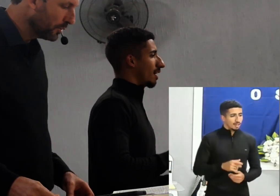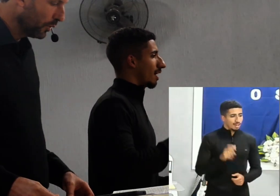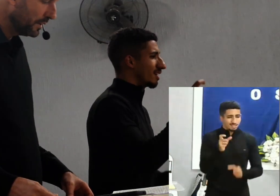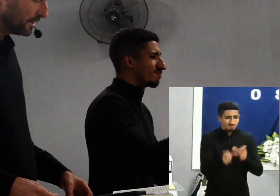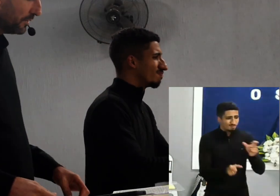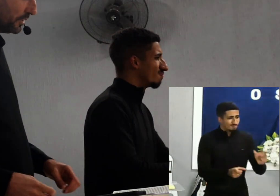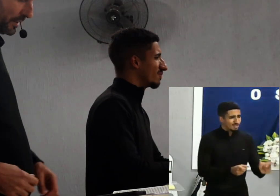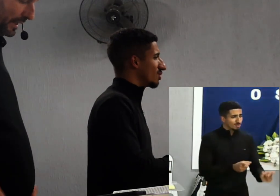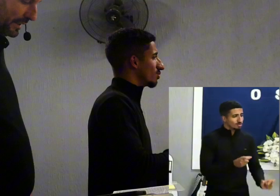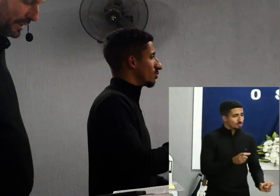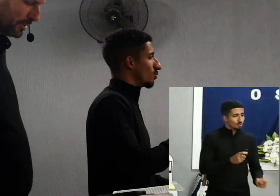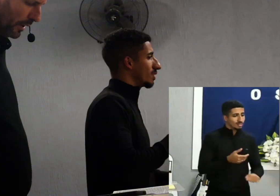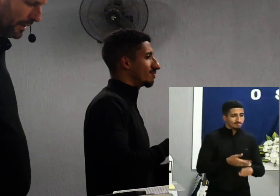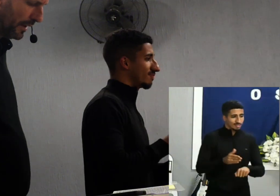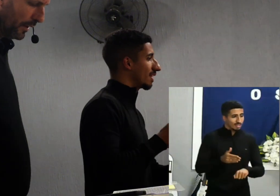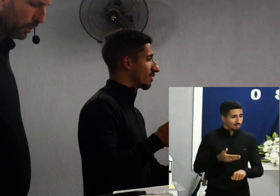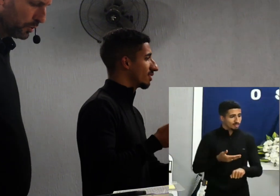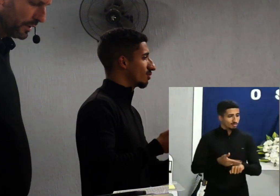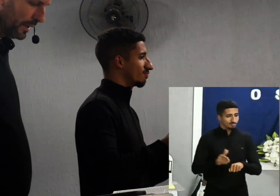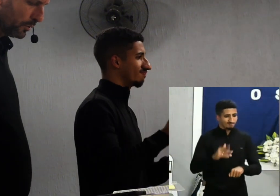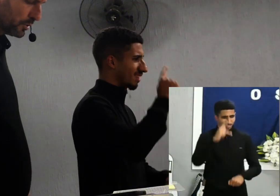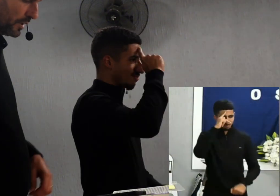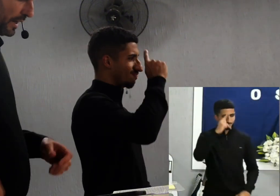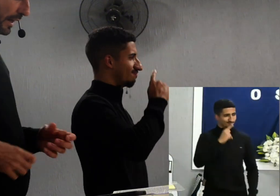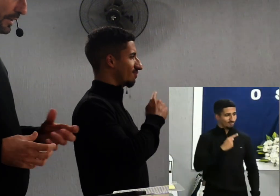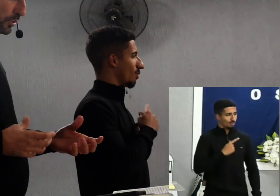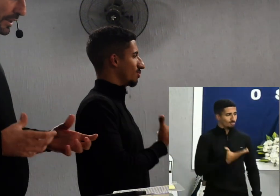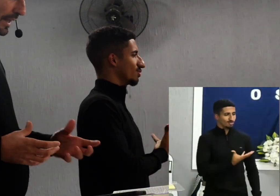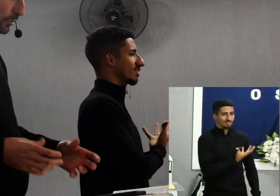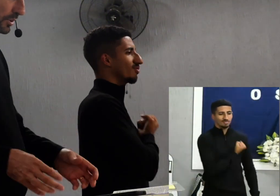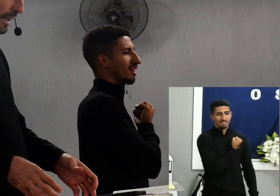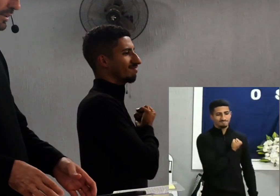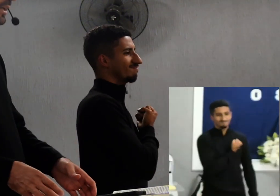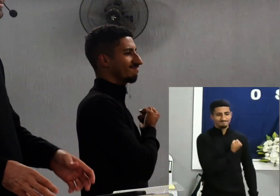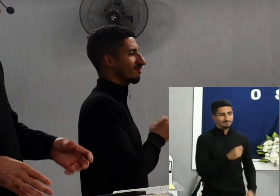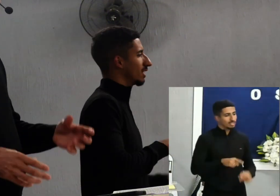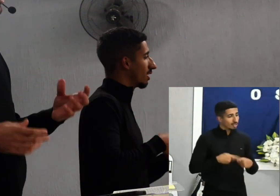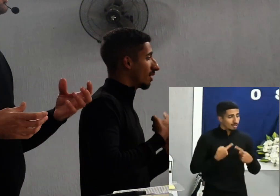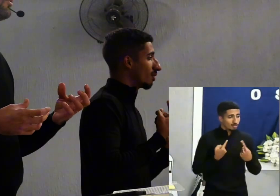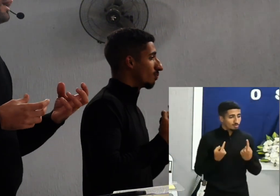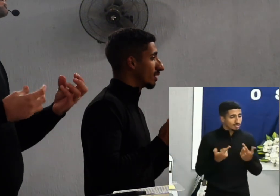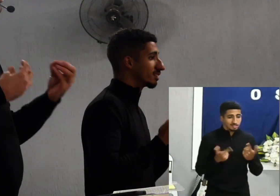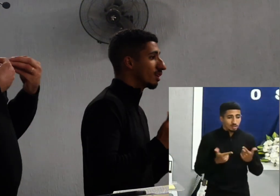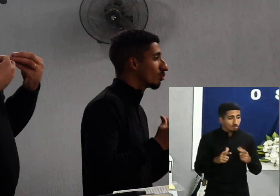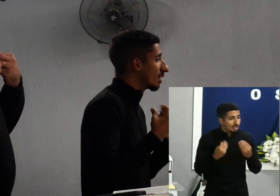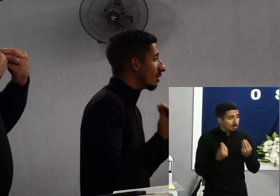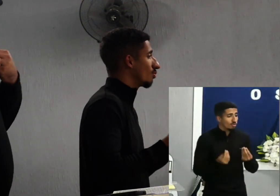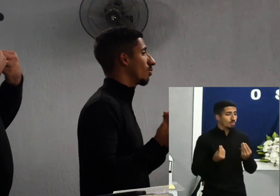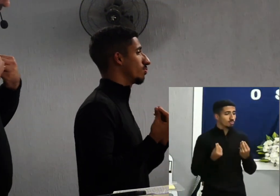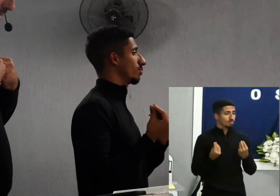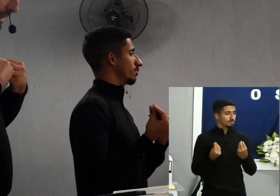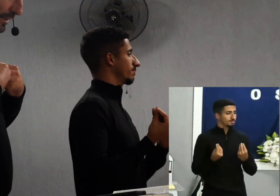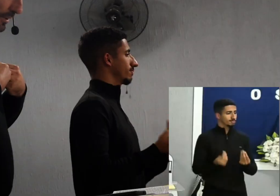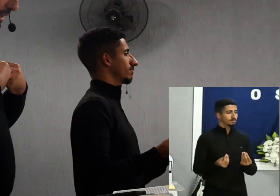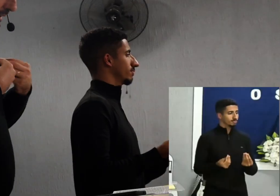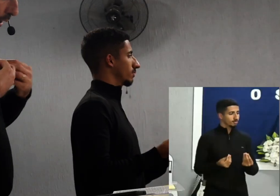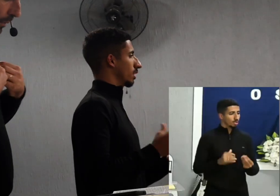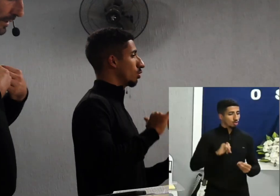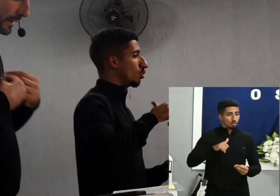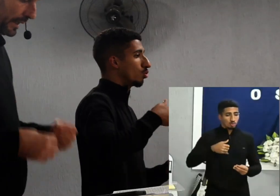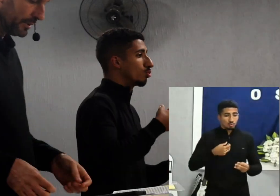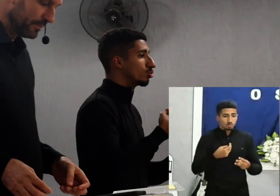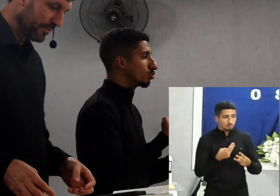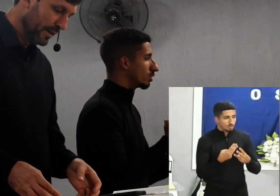versículos 22 e 23. Ele diz, olha, os judeus e os gregos, eles ilustram as idolatrias básicas